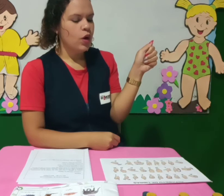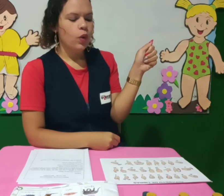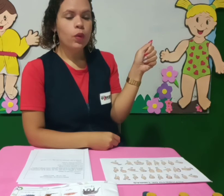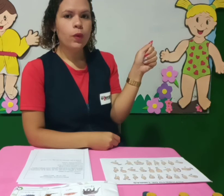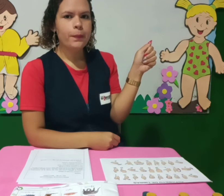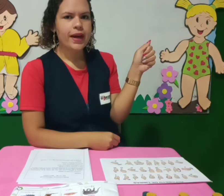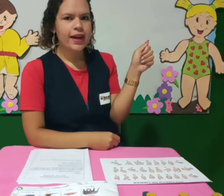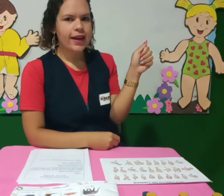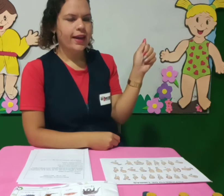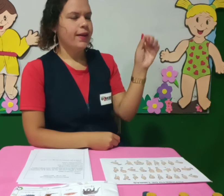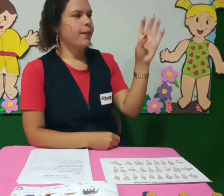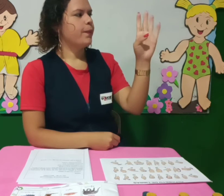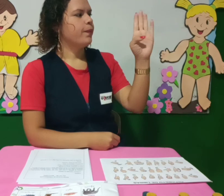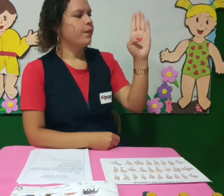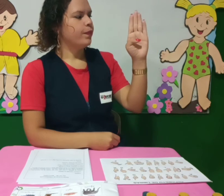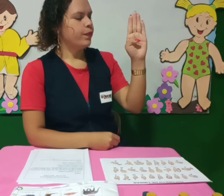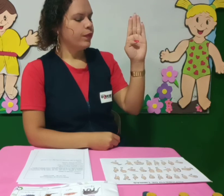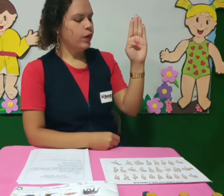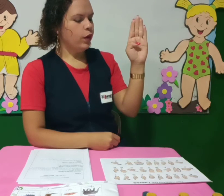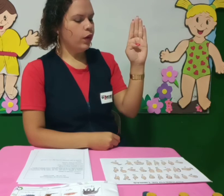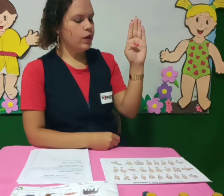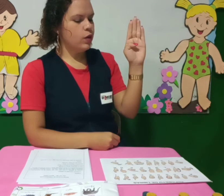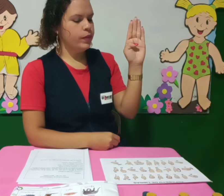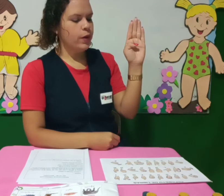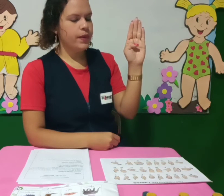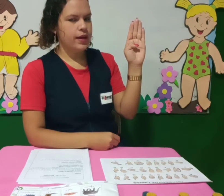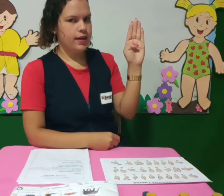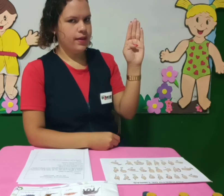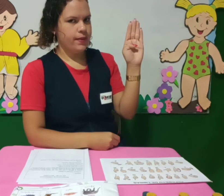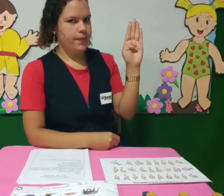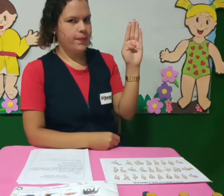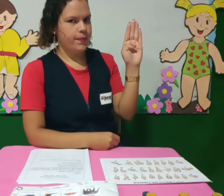O B. Olha como é o B.